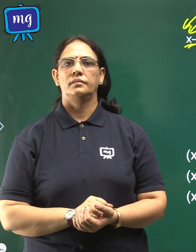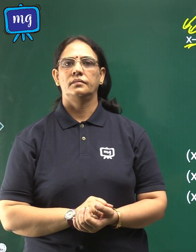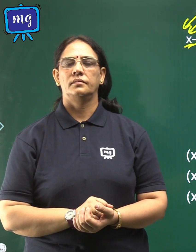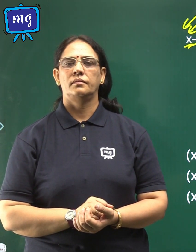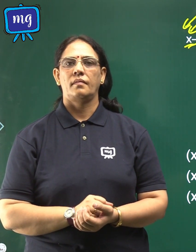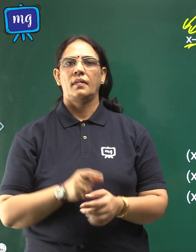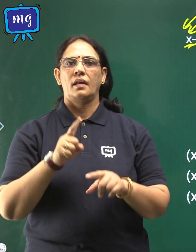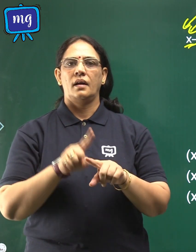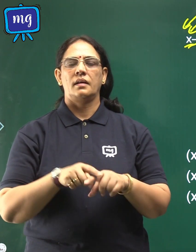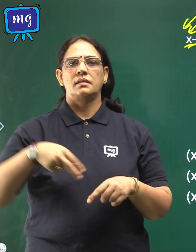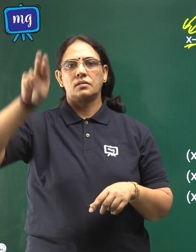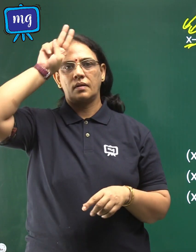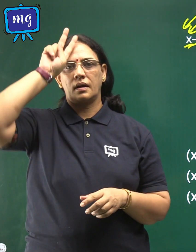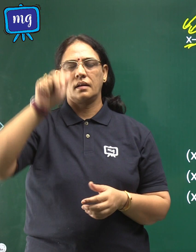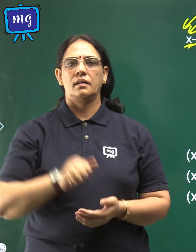एक्स स्क्वायर